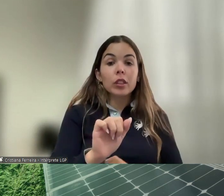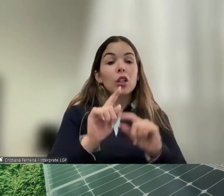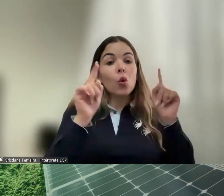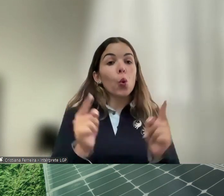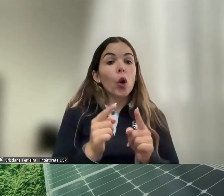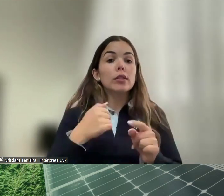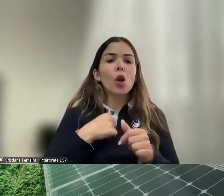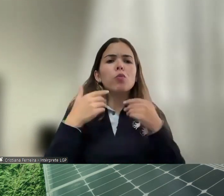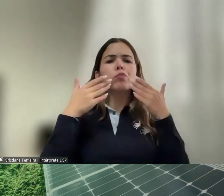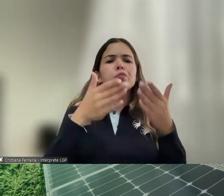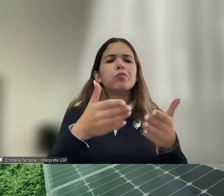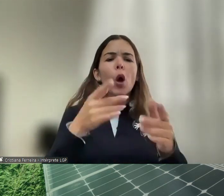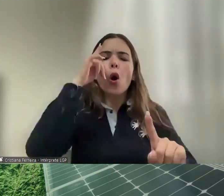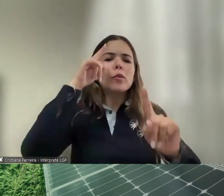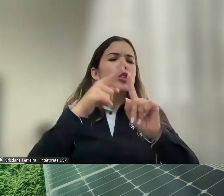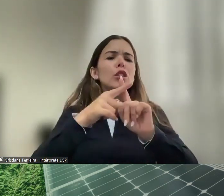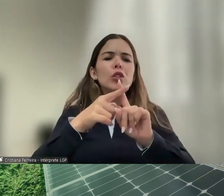a contribuir para o objetivo